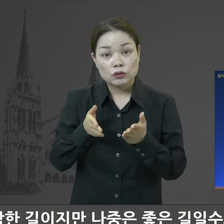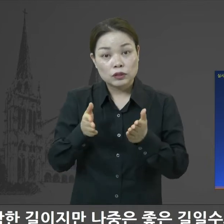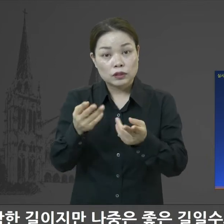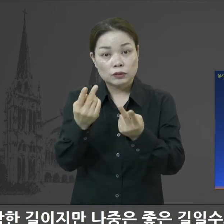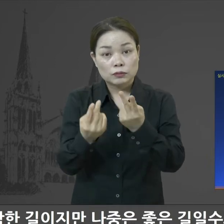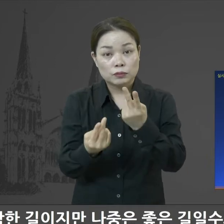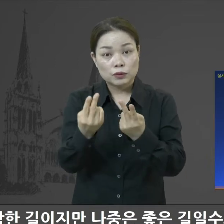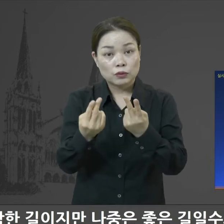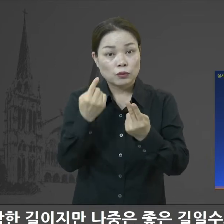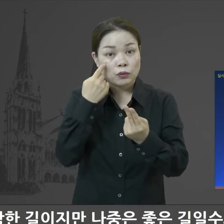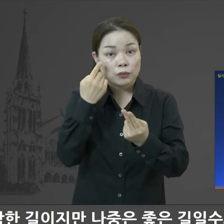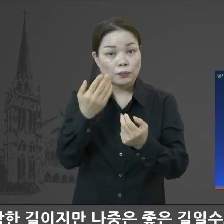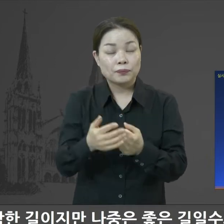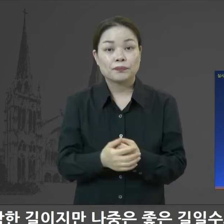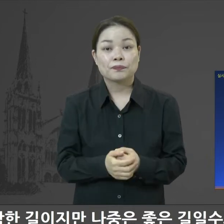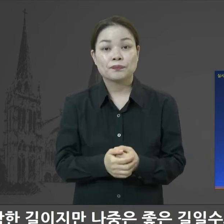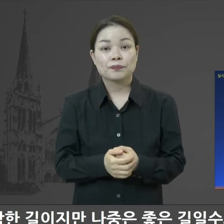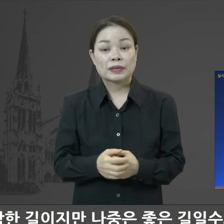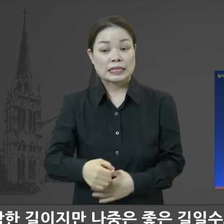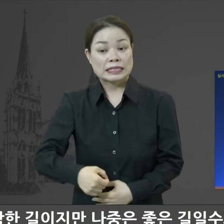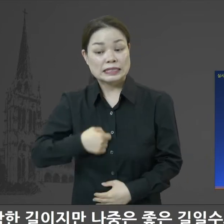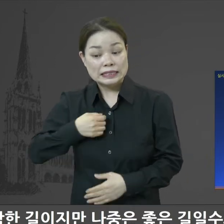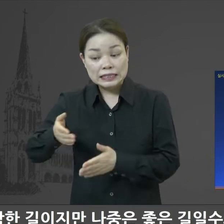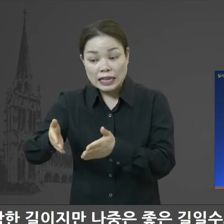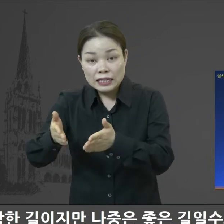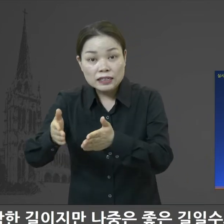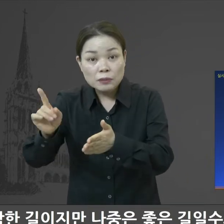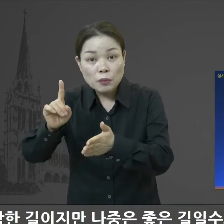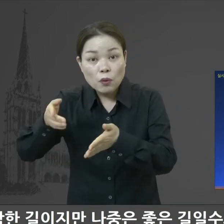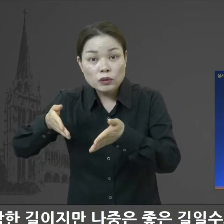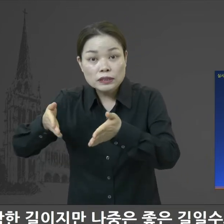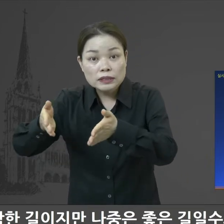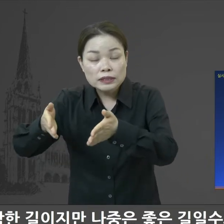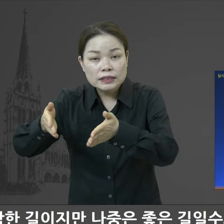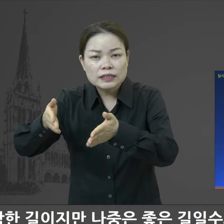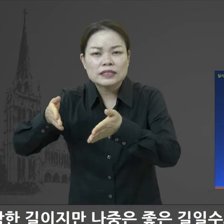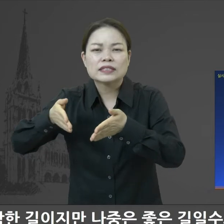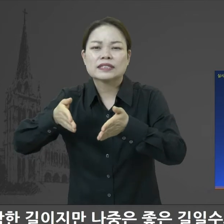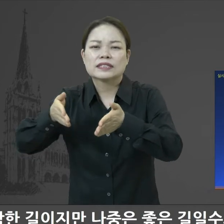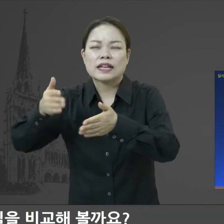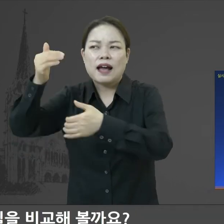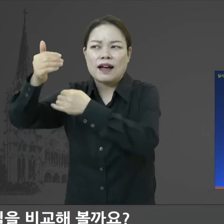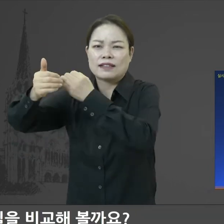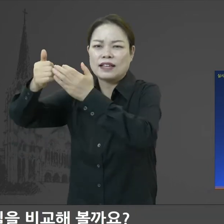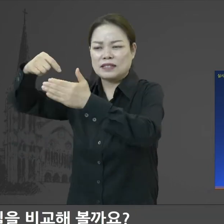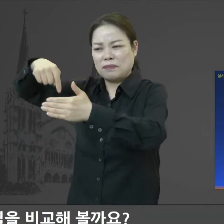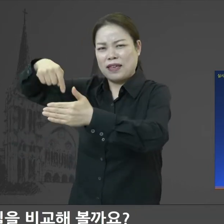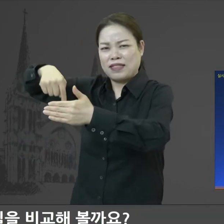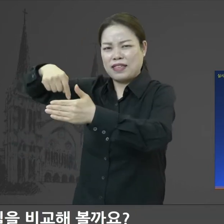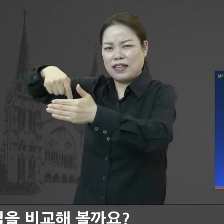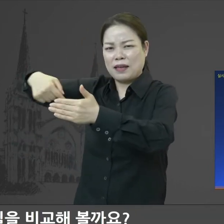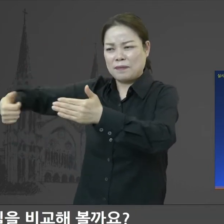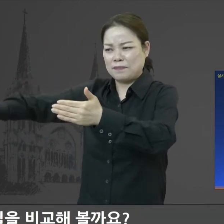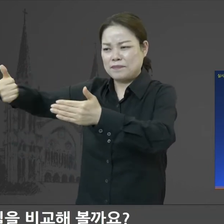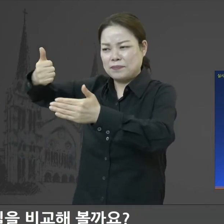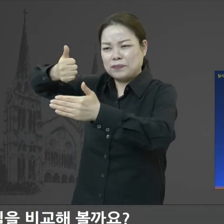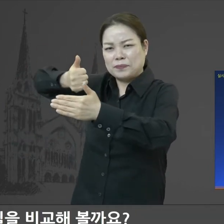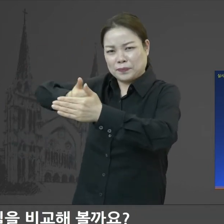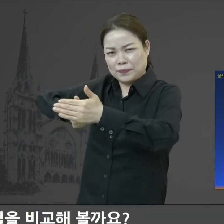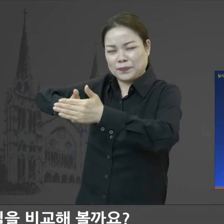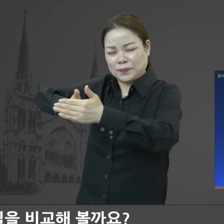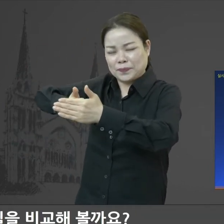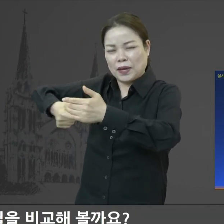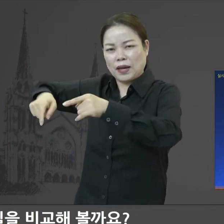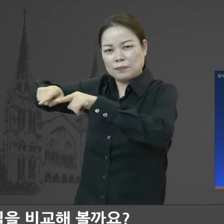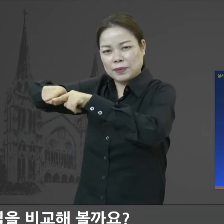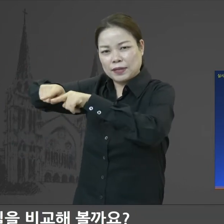볼까요? 자, 의인의 길은 어떤 길입니까? 그 길은 하나님 안에 있는 길입니다. 하나님 안에 있는